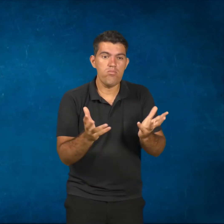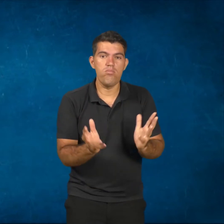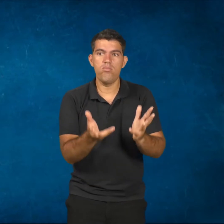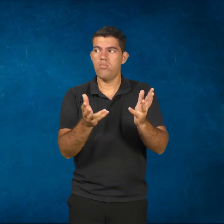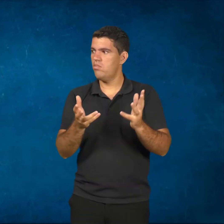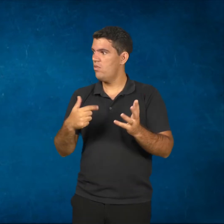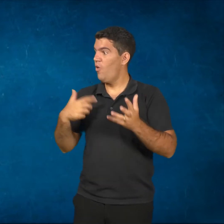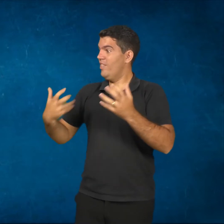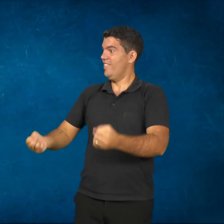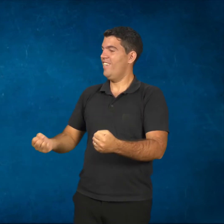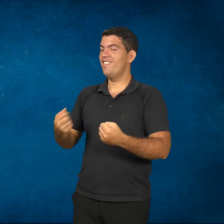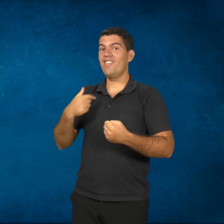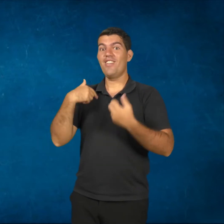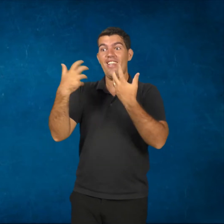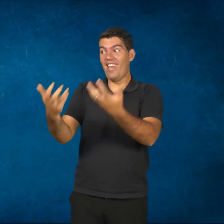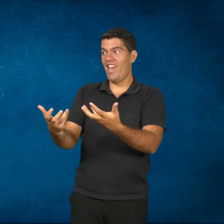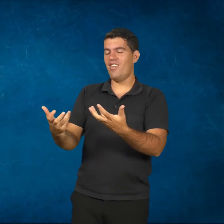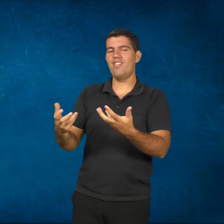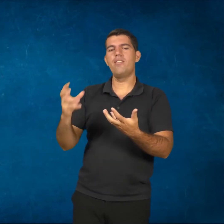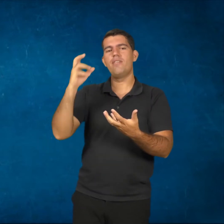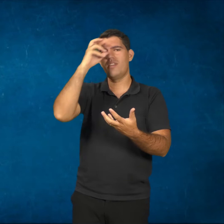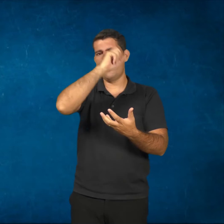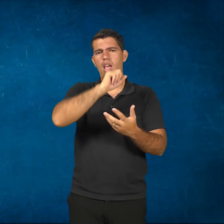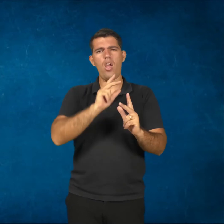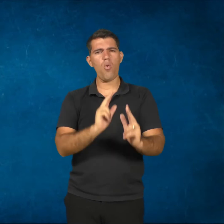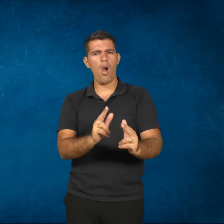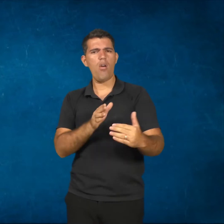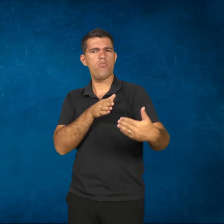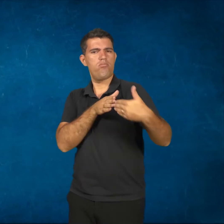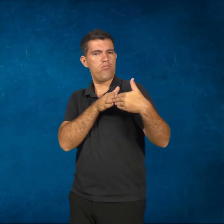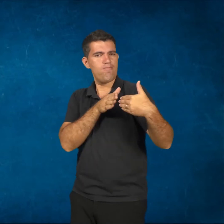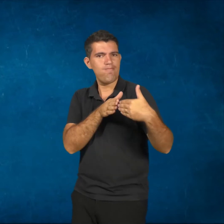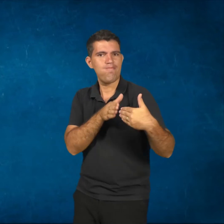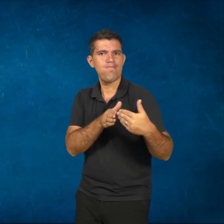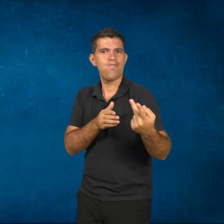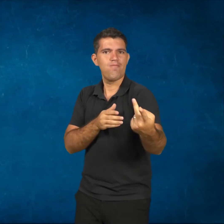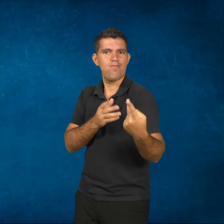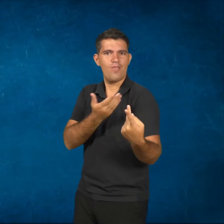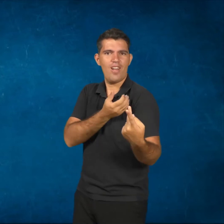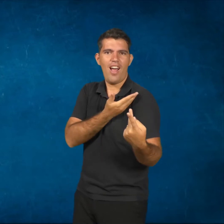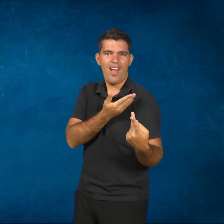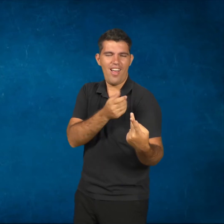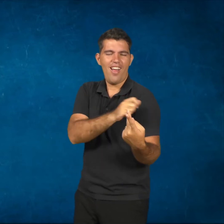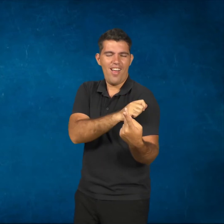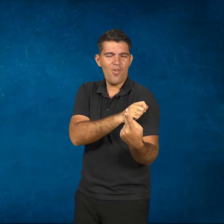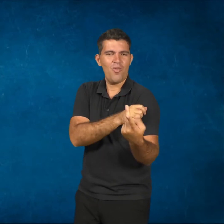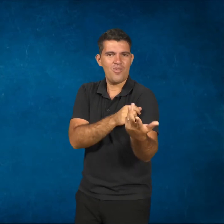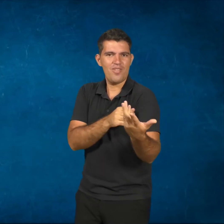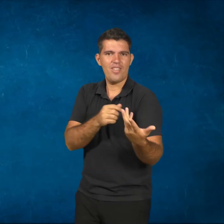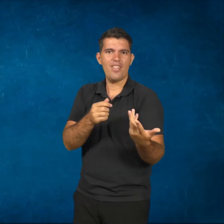melhor forma de ensinar é tornando o aluno como cúmplice. Você tem que aprender a fazer isso, senão você não ensina.